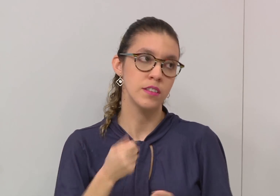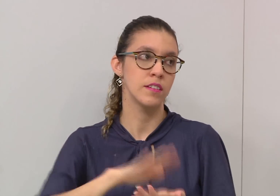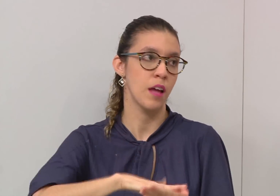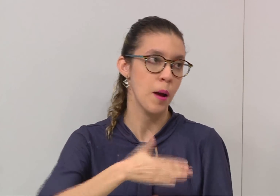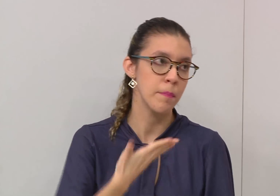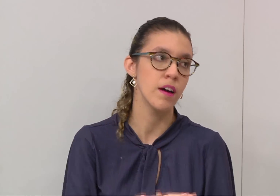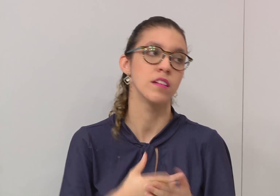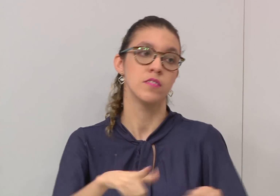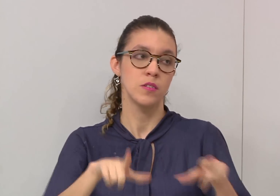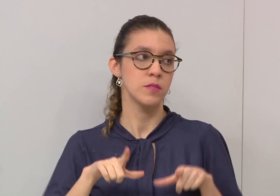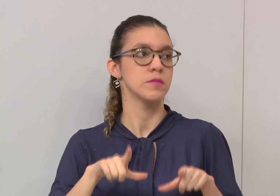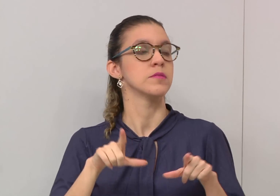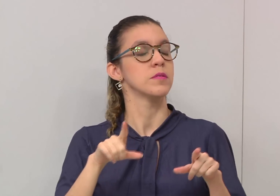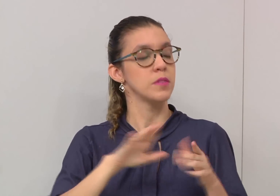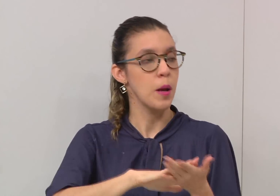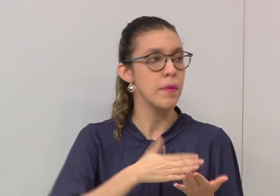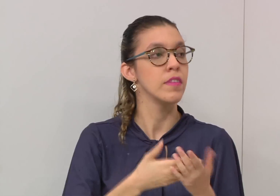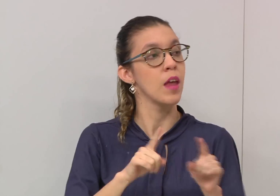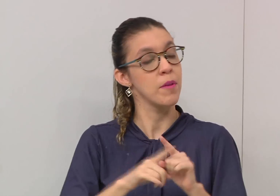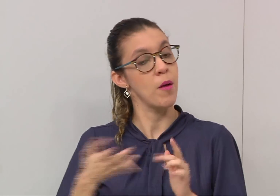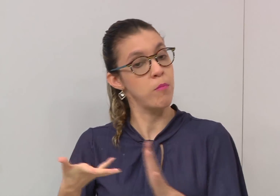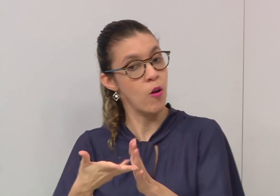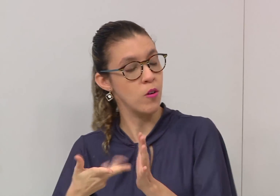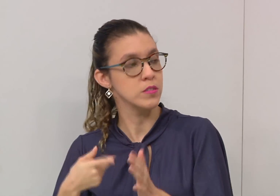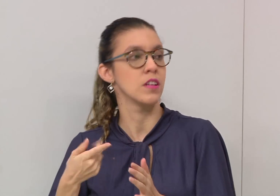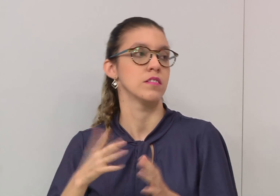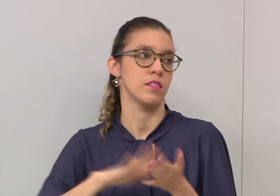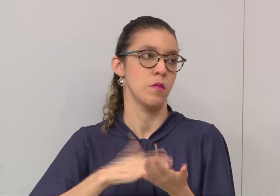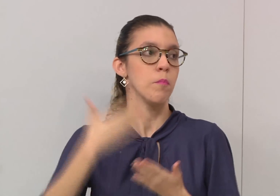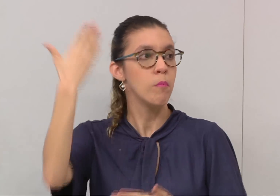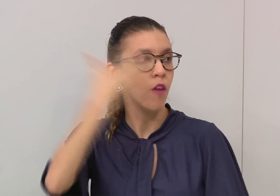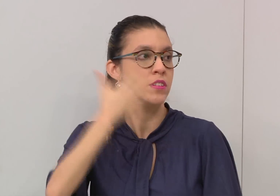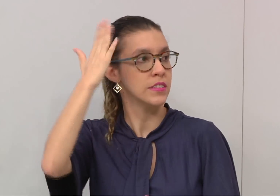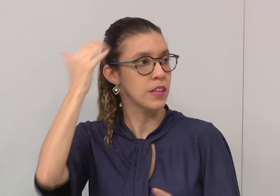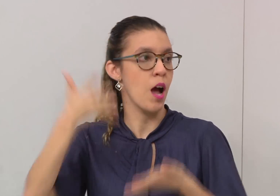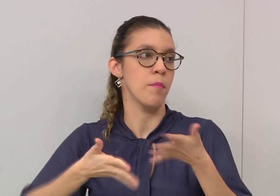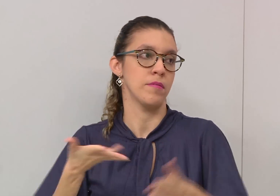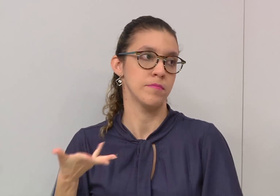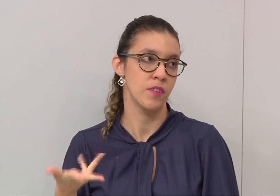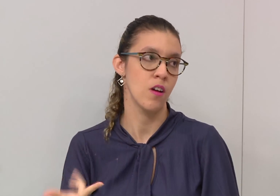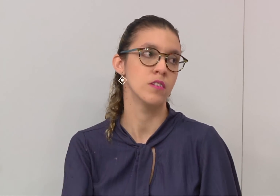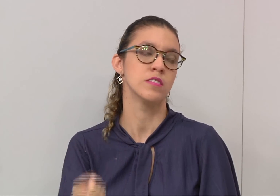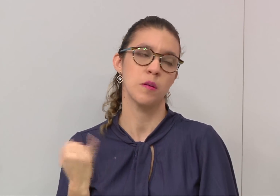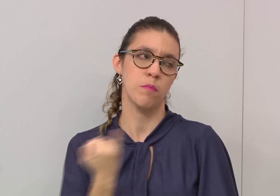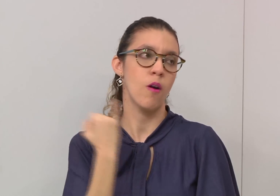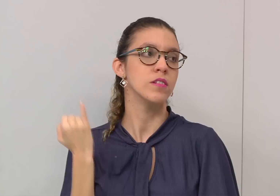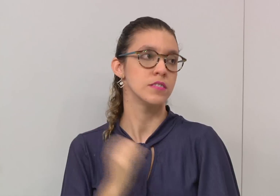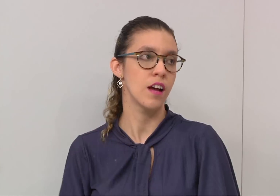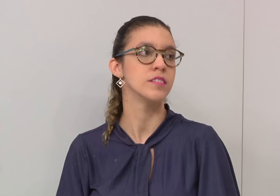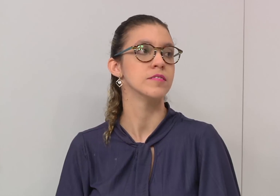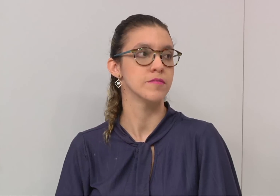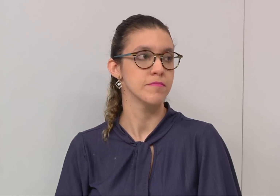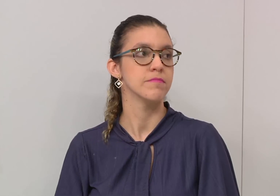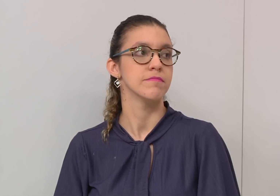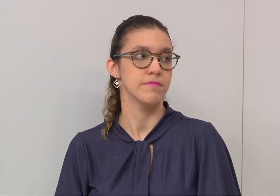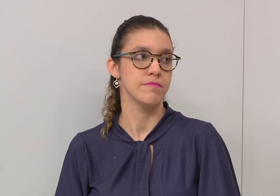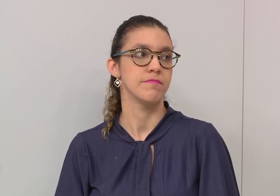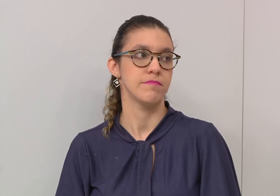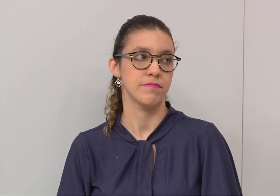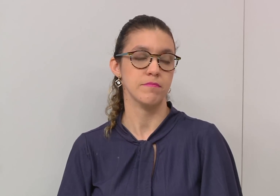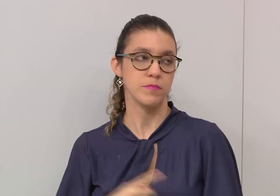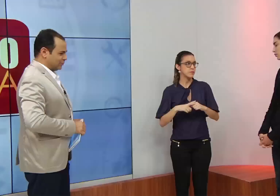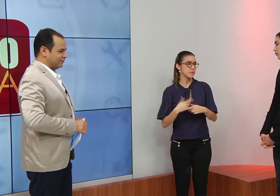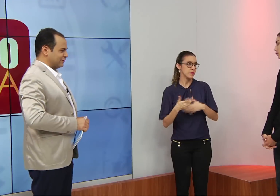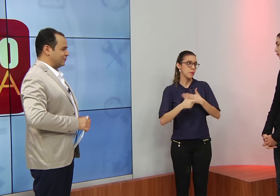Se precisa ter fluência, Precisa ter o certificado da banca, da proficiência ou do curso, né? É muito importante.